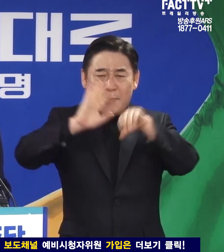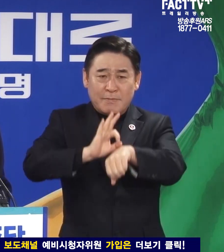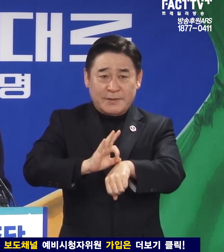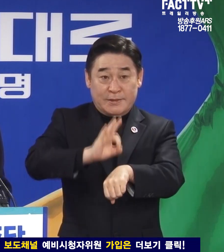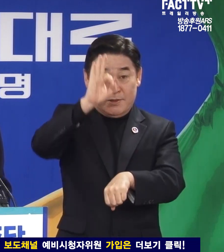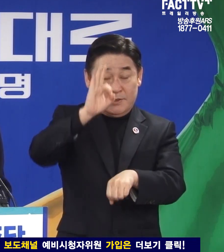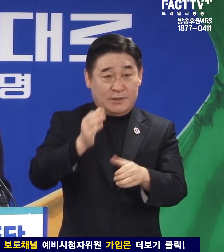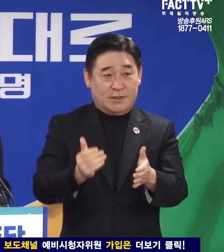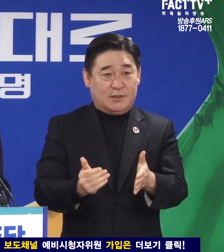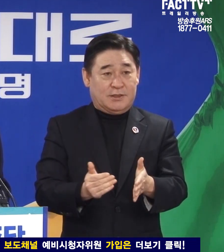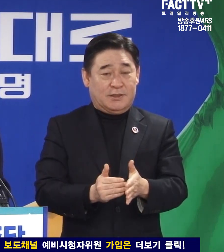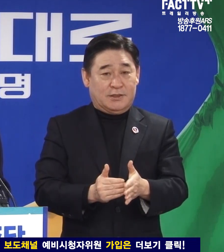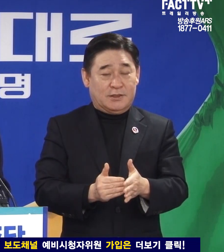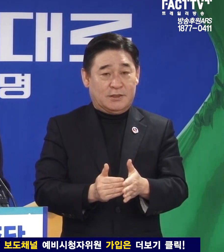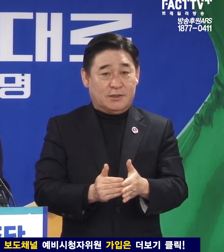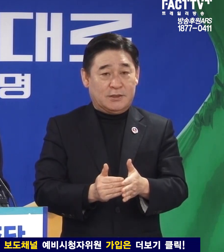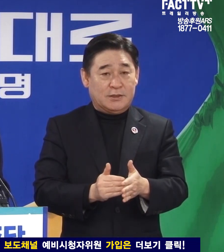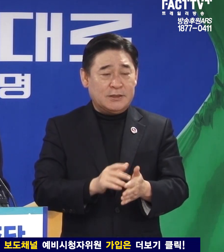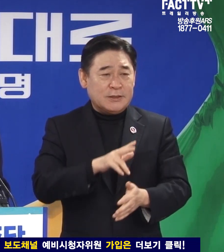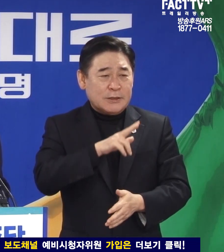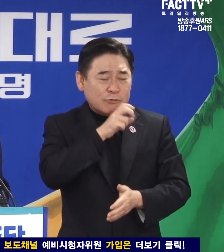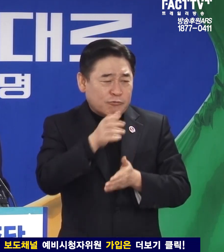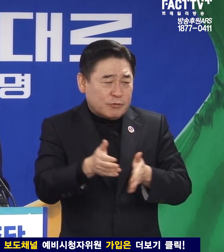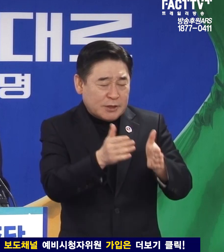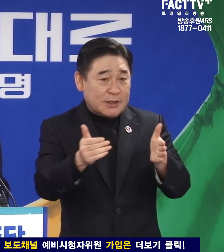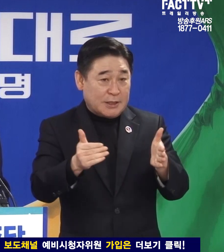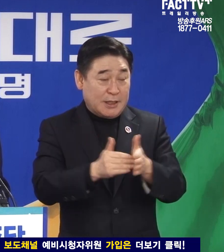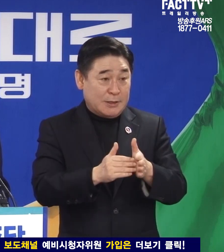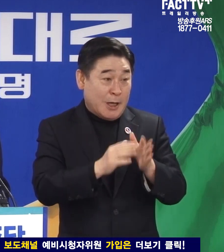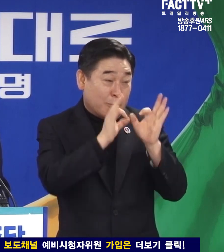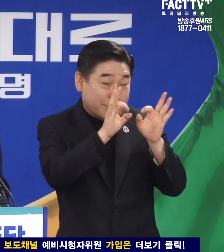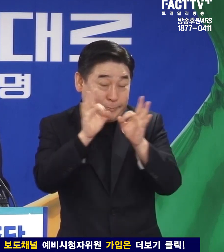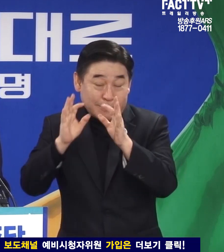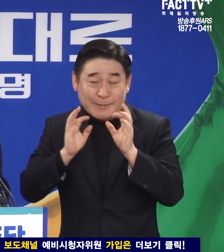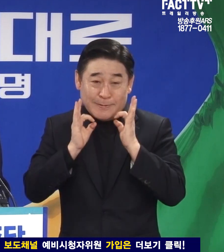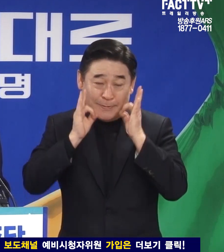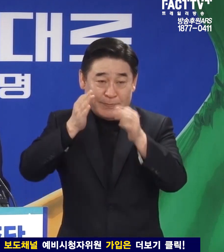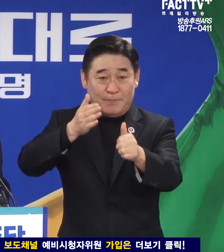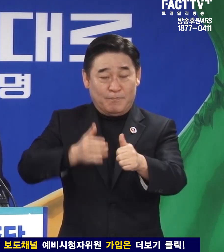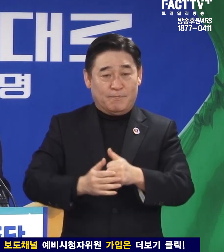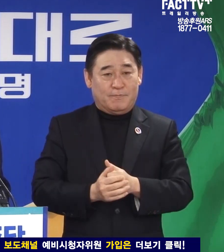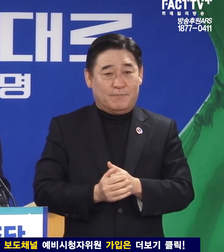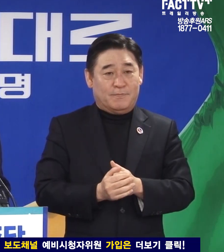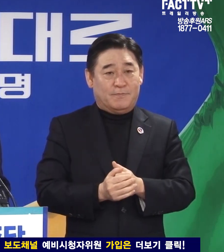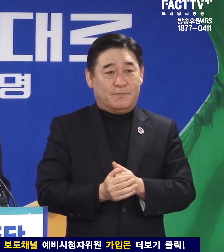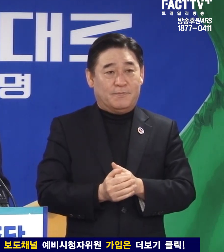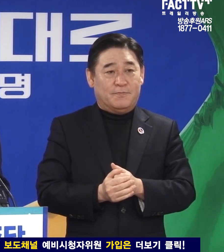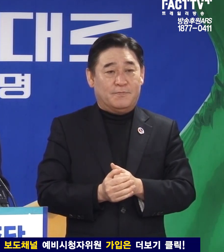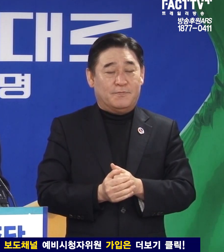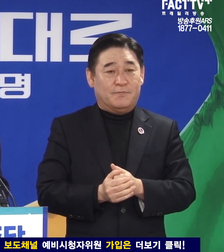10시까지 뒷골목 선거운동을 총력을 다해 해주시기 바랍니다.